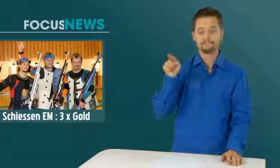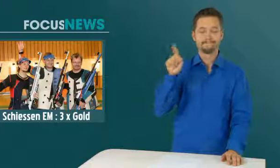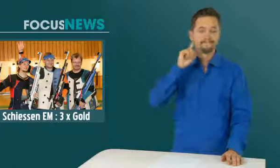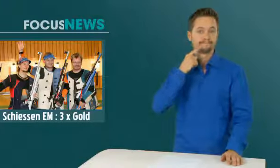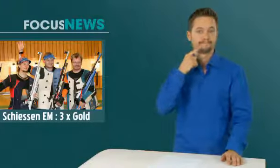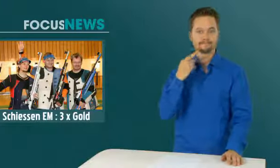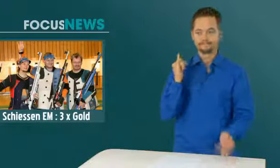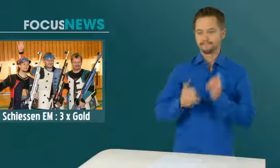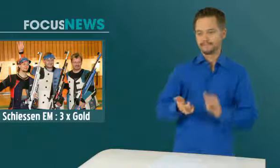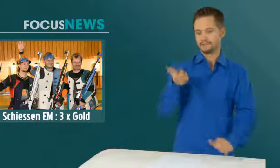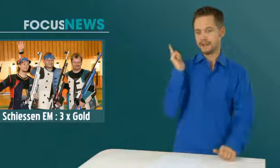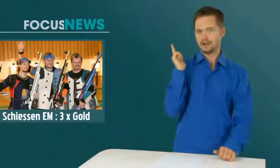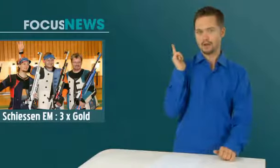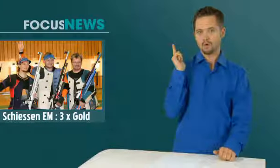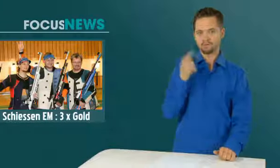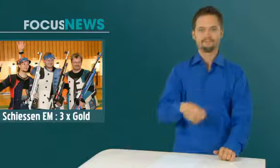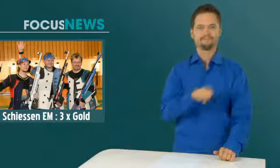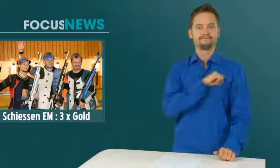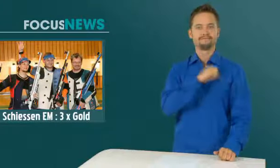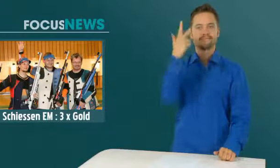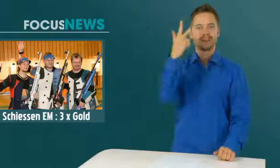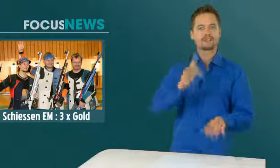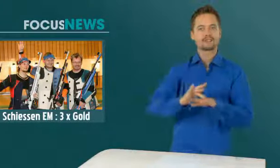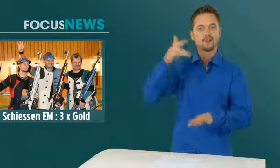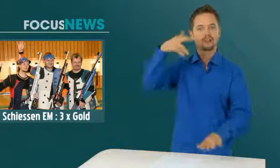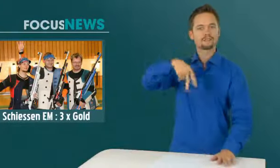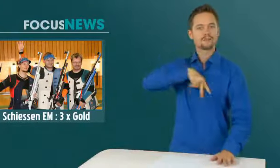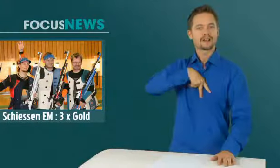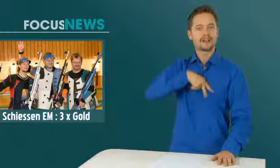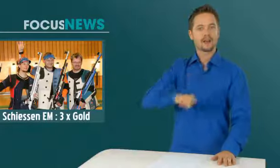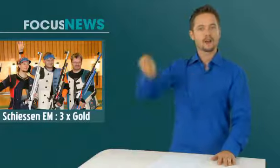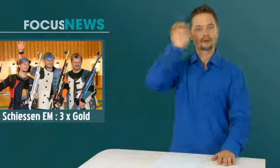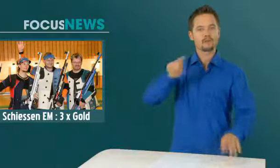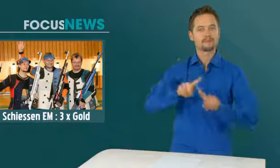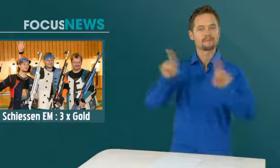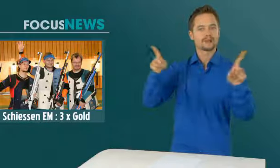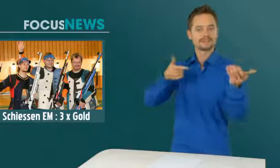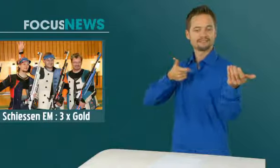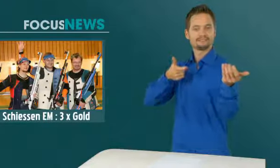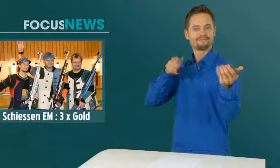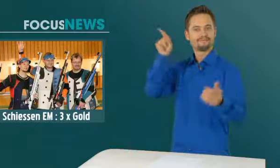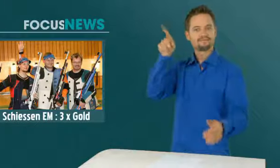letzten zwei wochen drei goldmedaillen an den europameisterschaften im schießen in münchen deutschland gewonnen